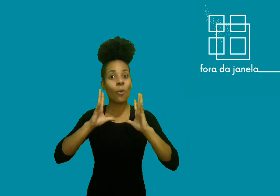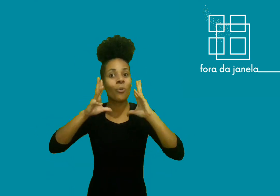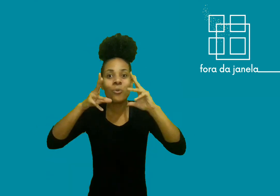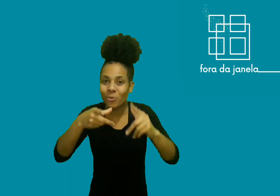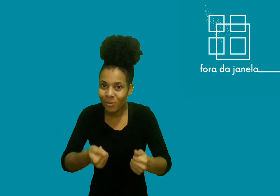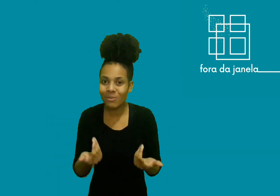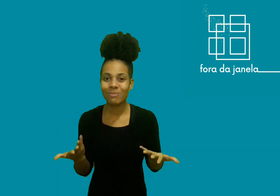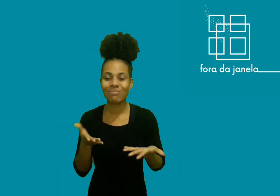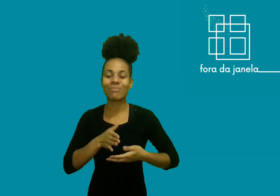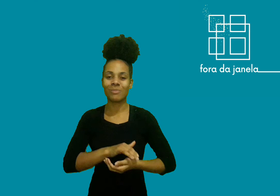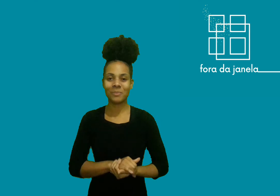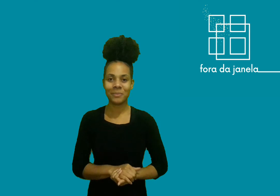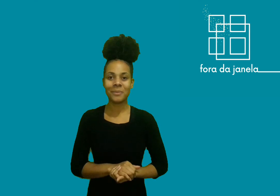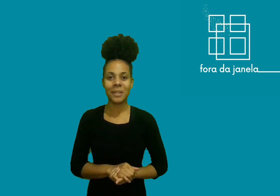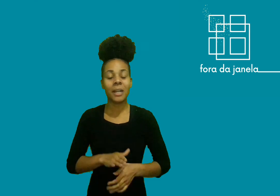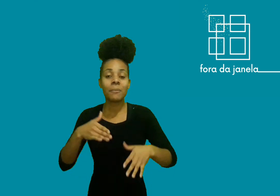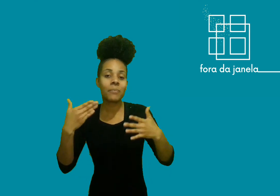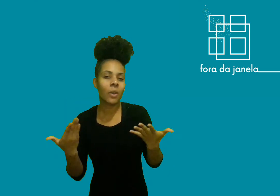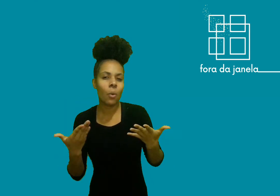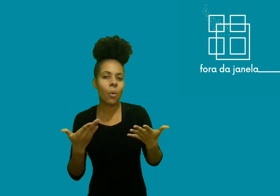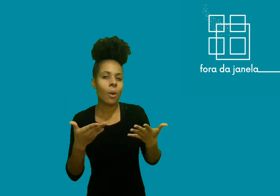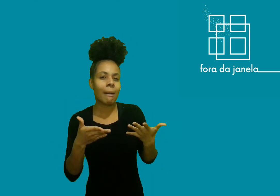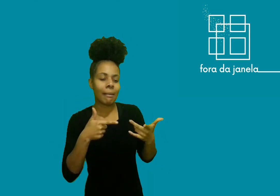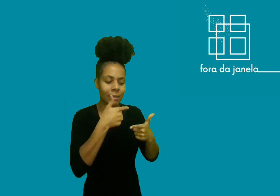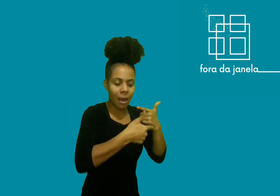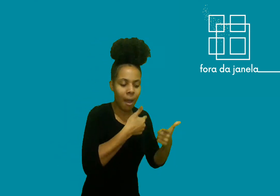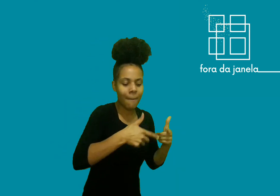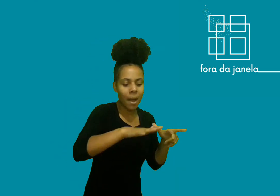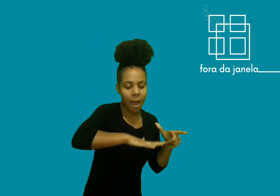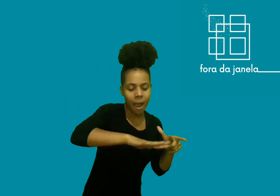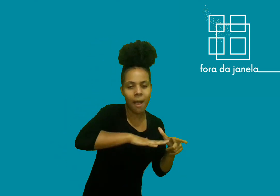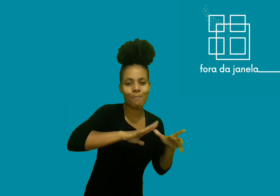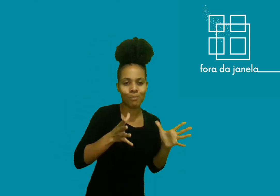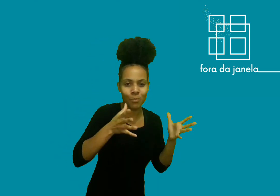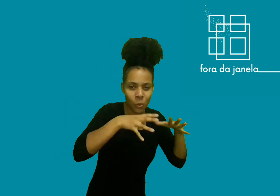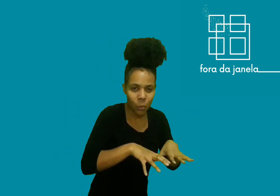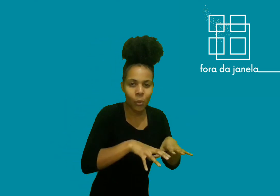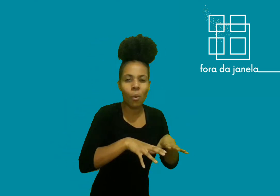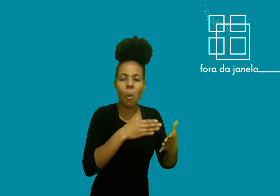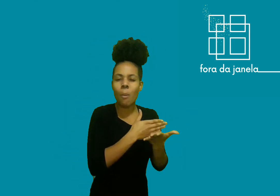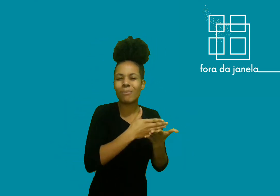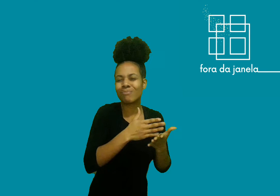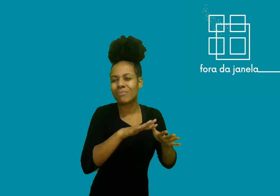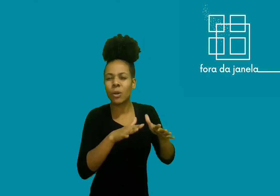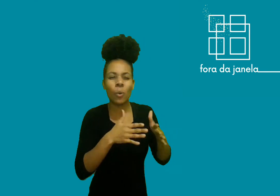3 anos mais ou menos que eu trabalho na área especificamente de inclusão. Porém, na área da educação eu já trabalho há alguns longos anos. E